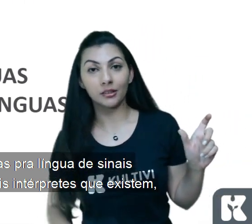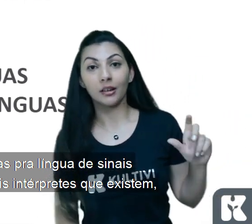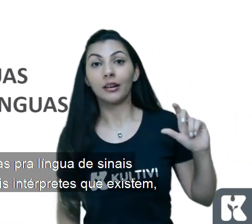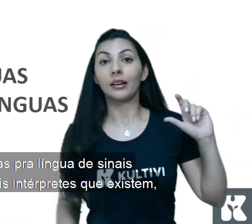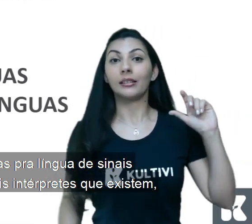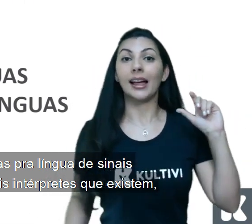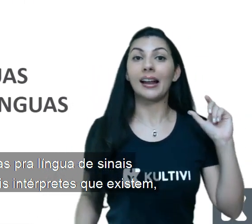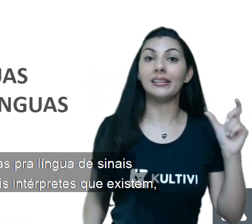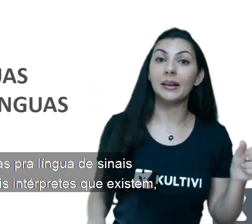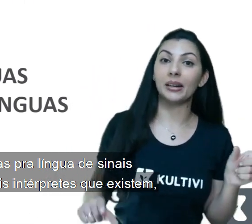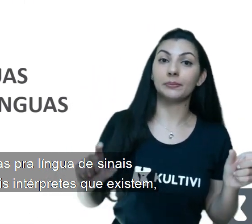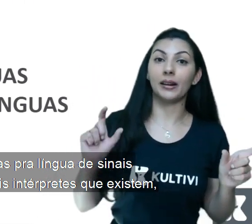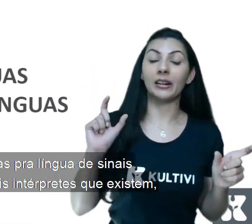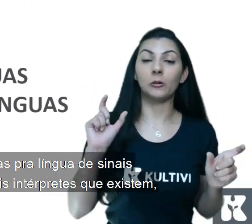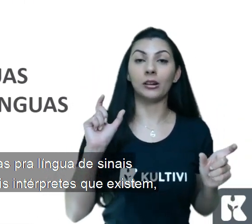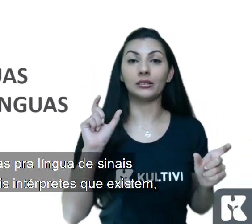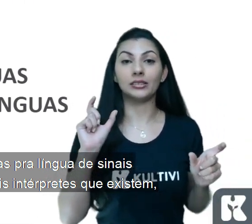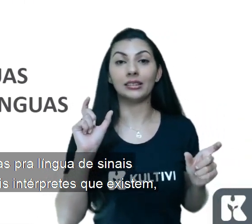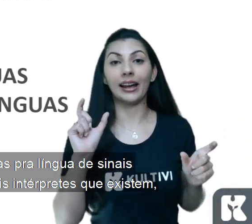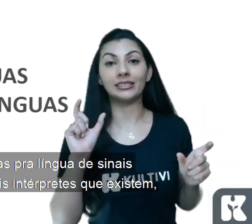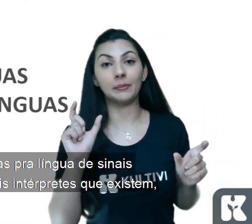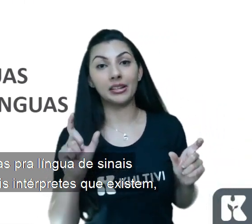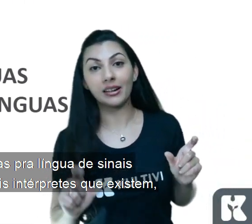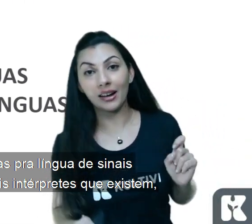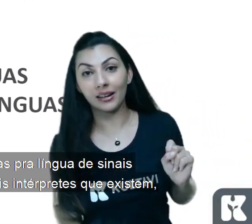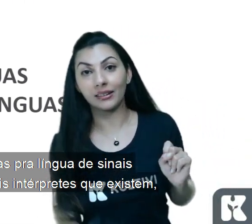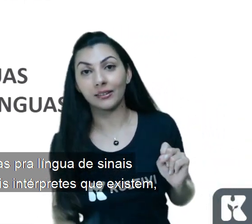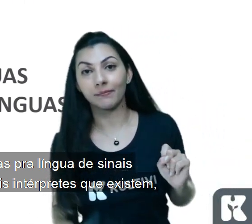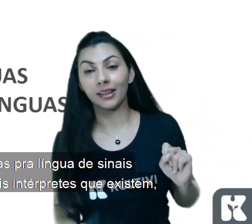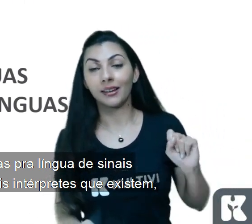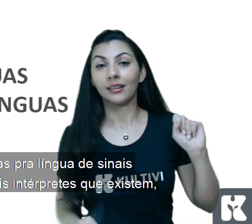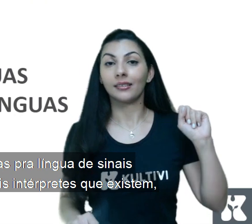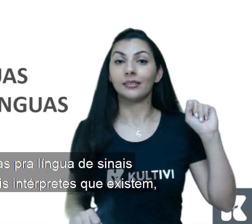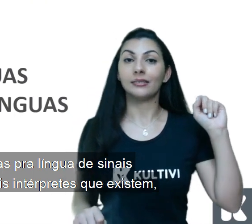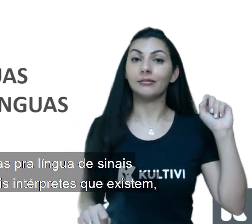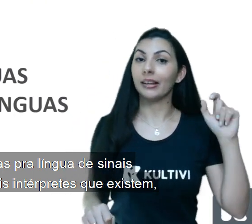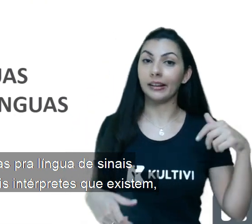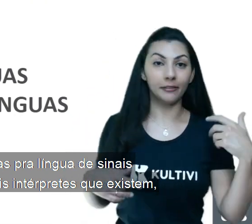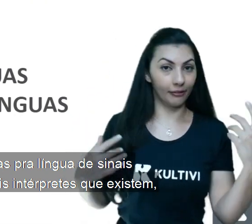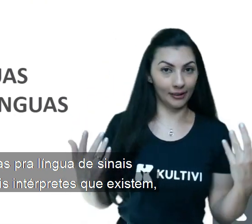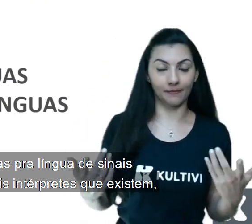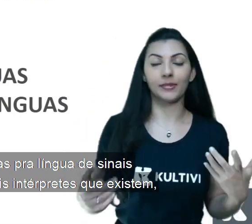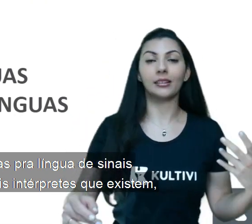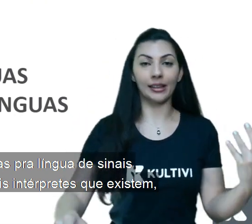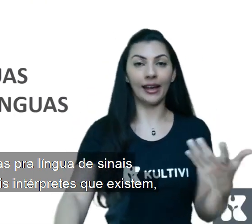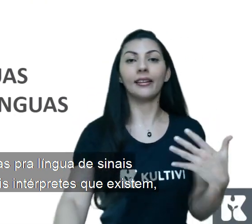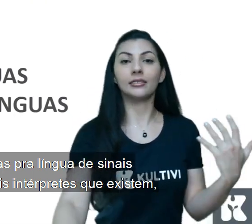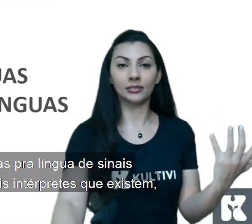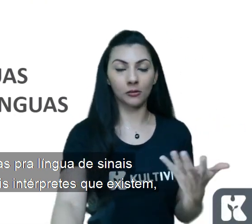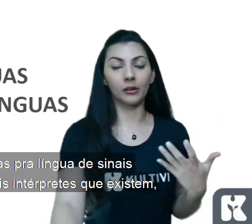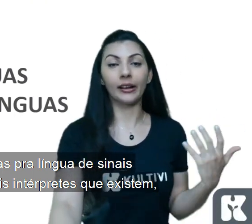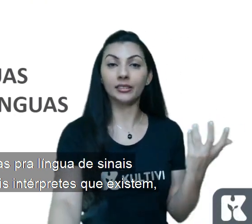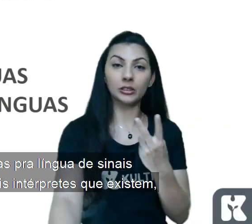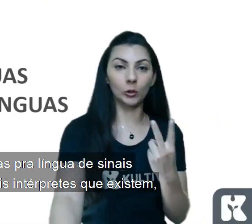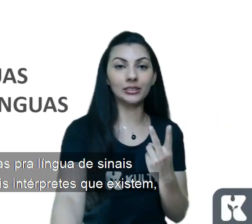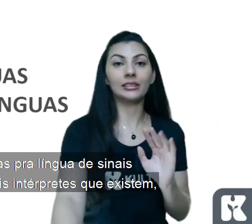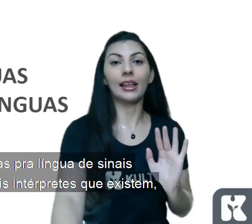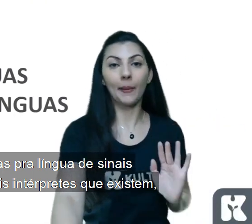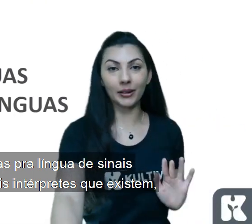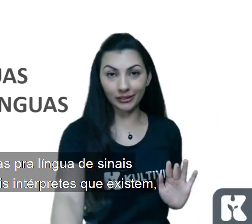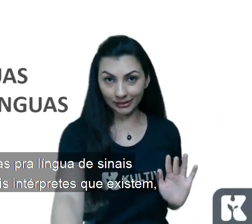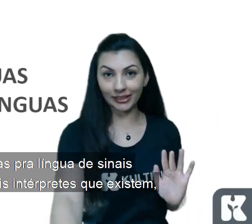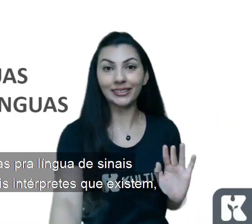português, da Libras para a língua de sinais americana, enfim, né? São esses